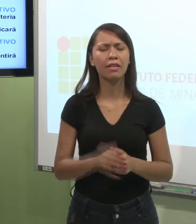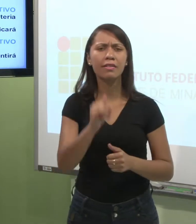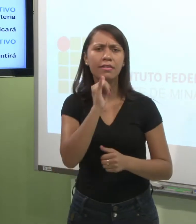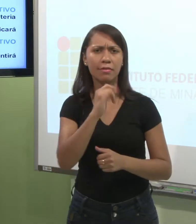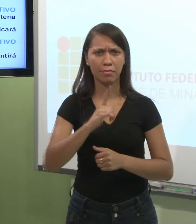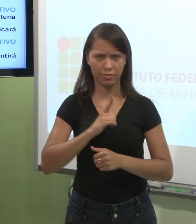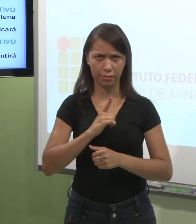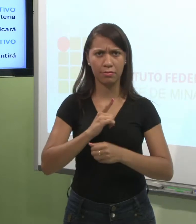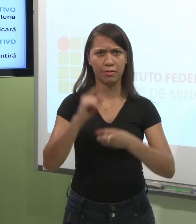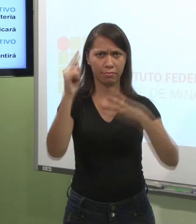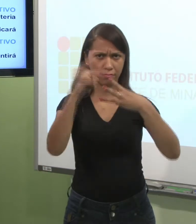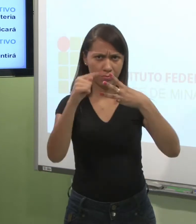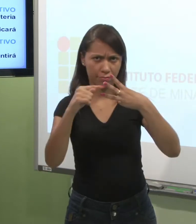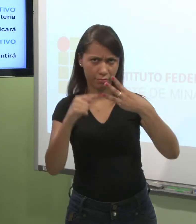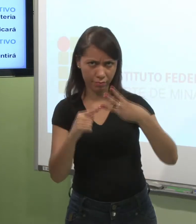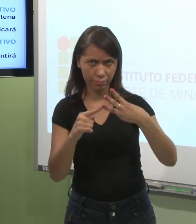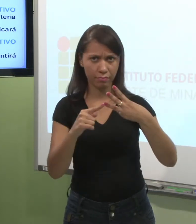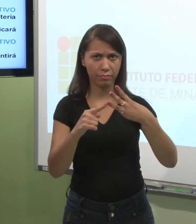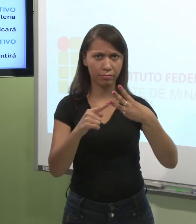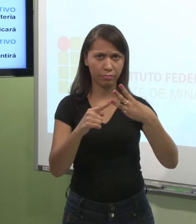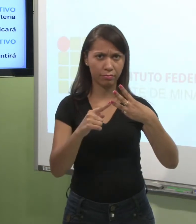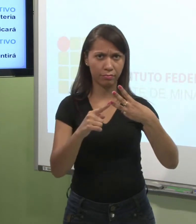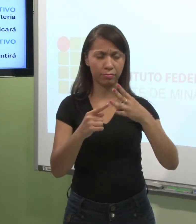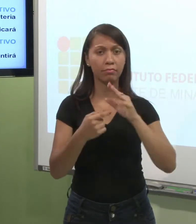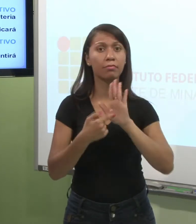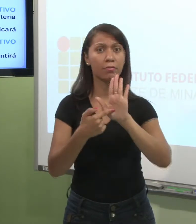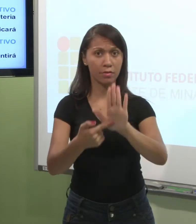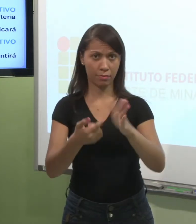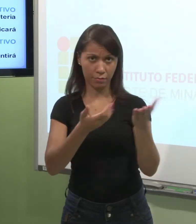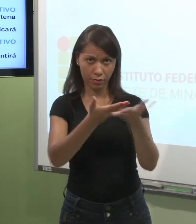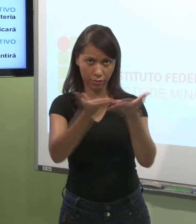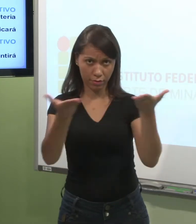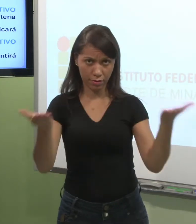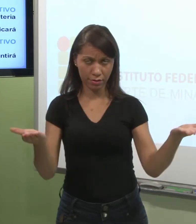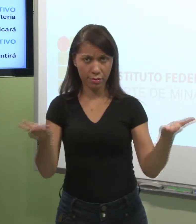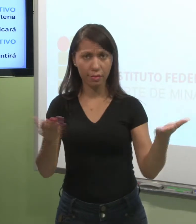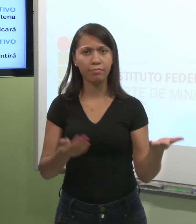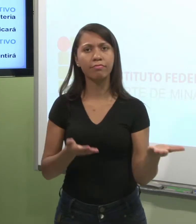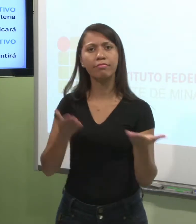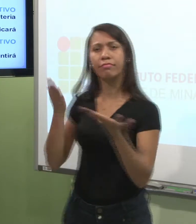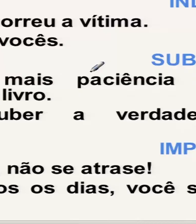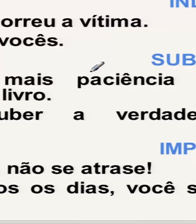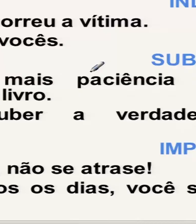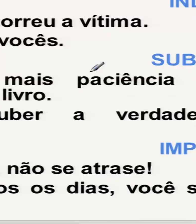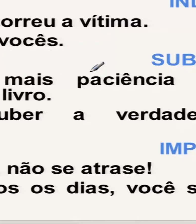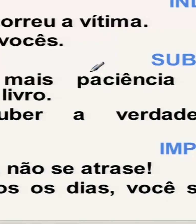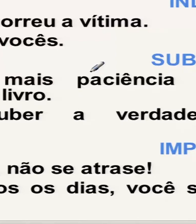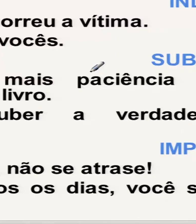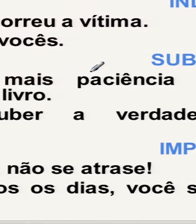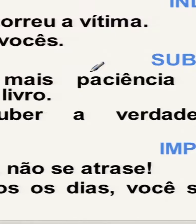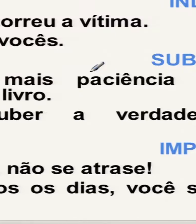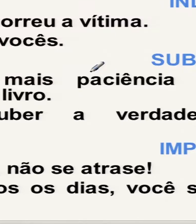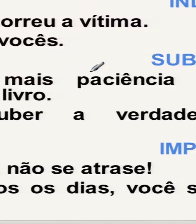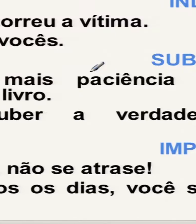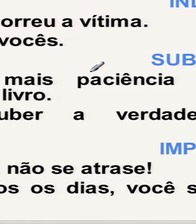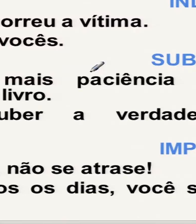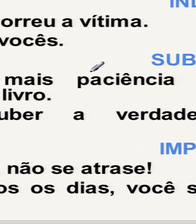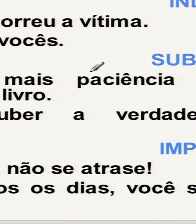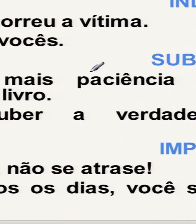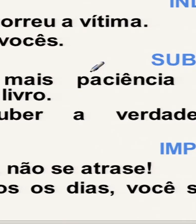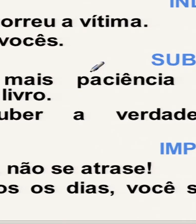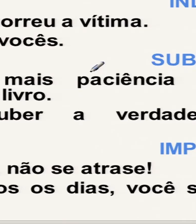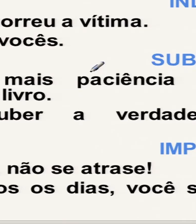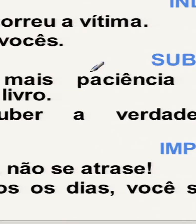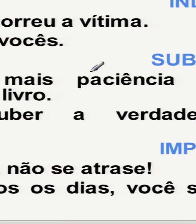São três modalidades. Indicativo é um modo verbal que apresenta o fato ou a enunciação como real, algo